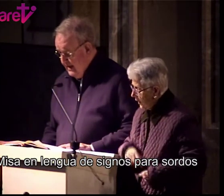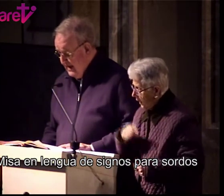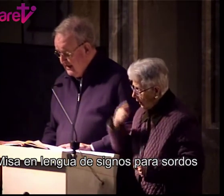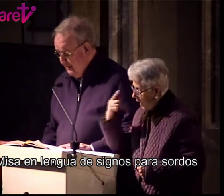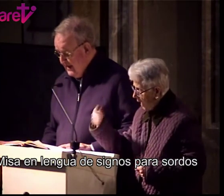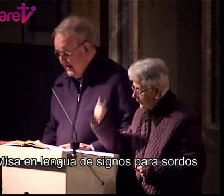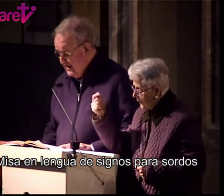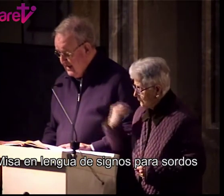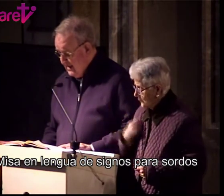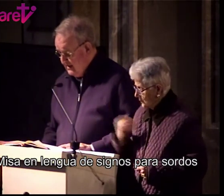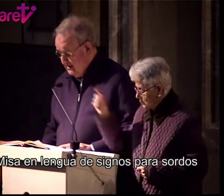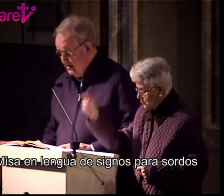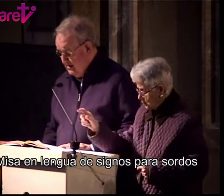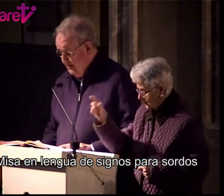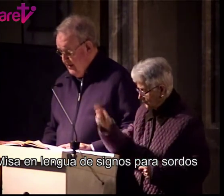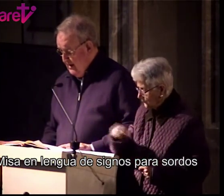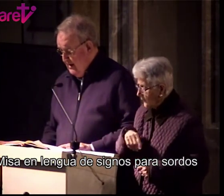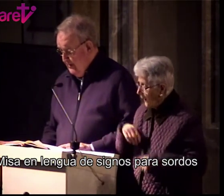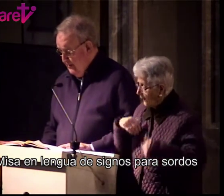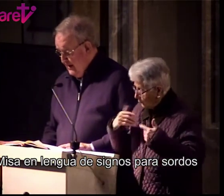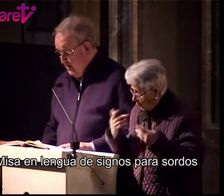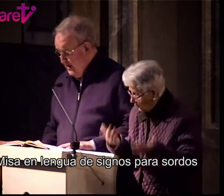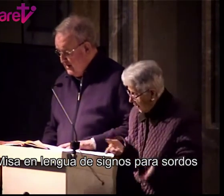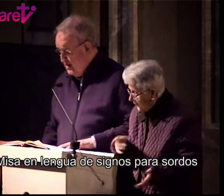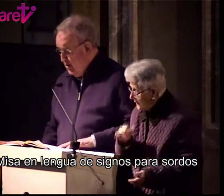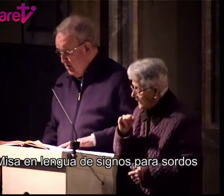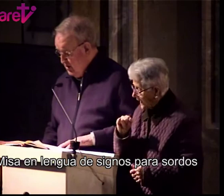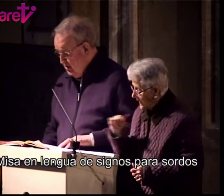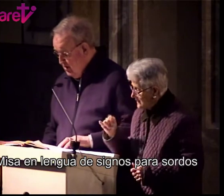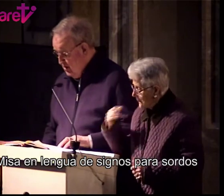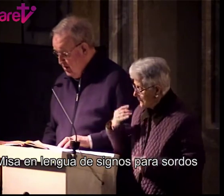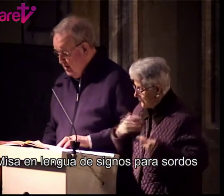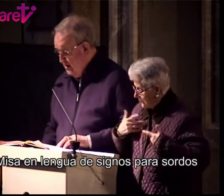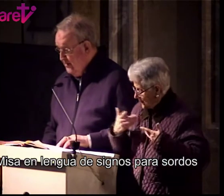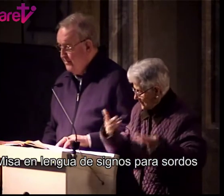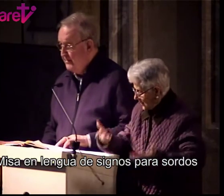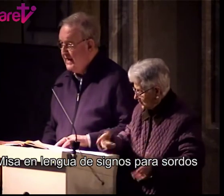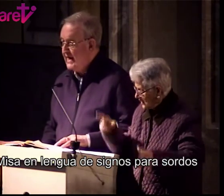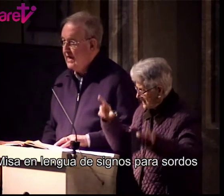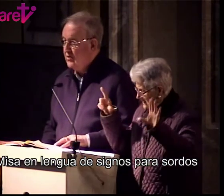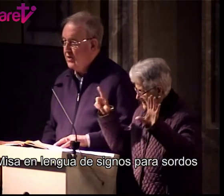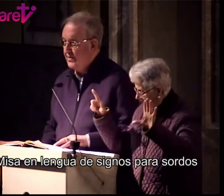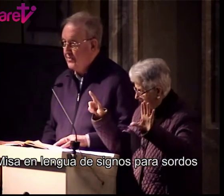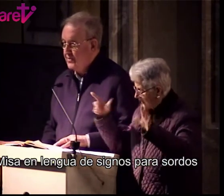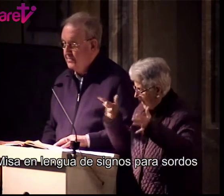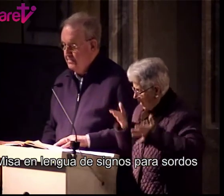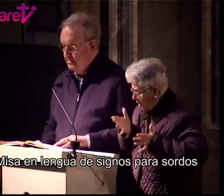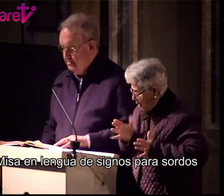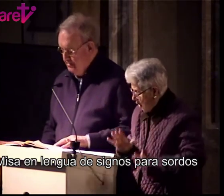las apariencias, pero el Señor mira el corazón.